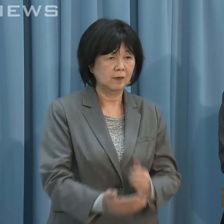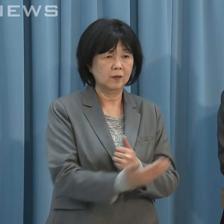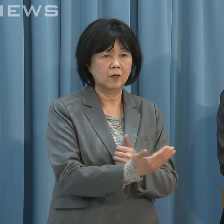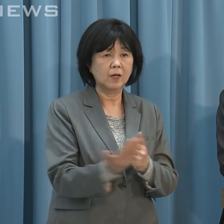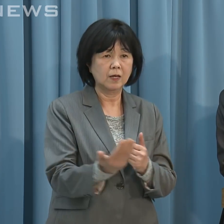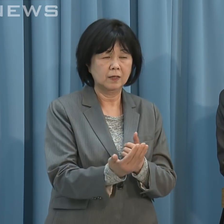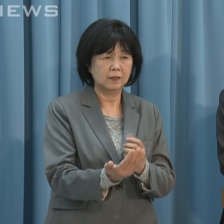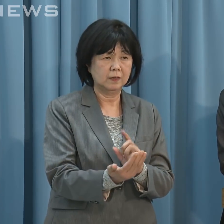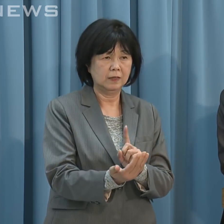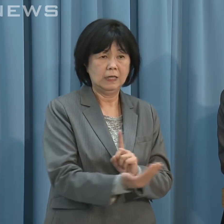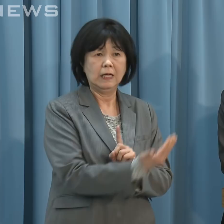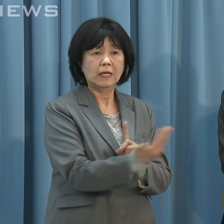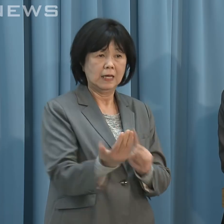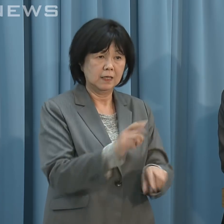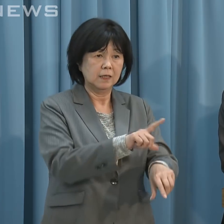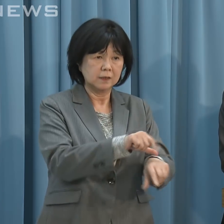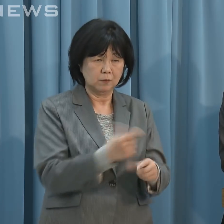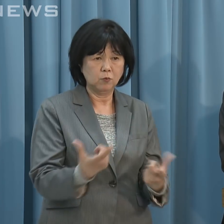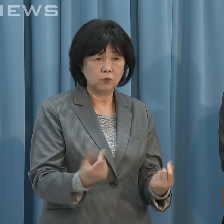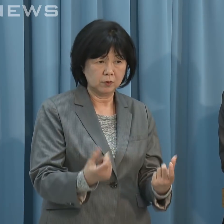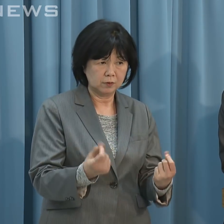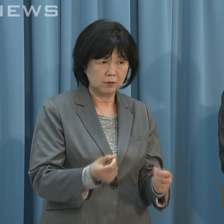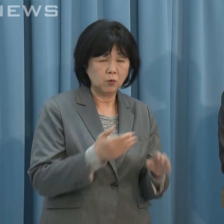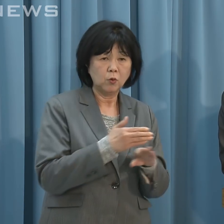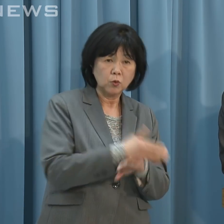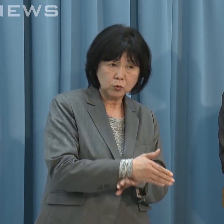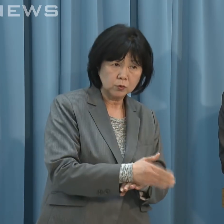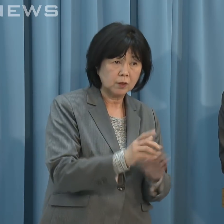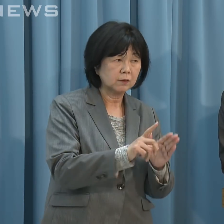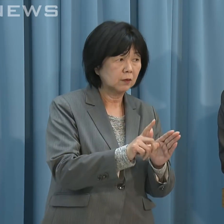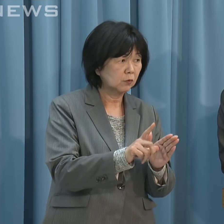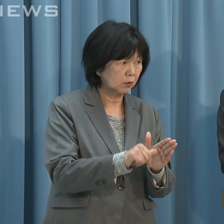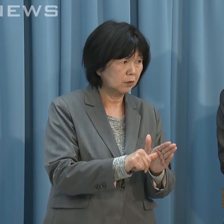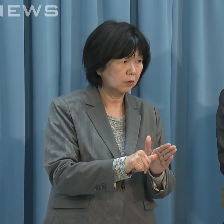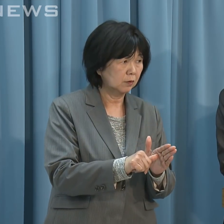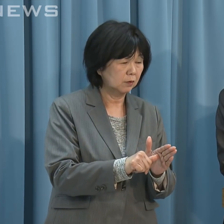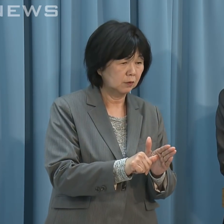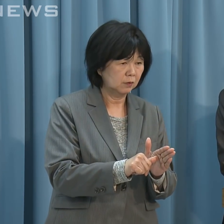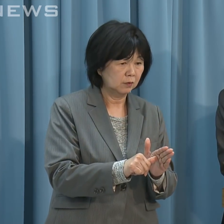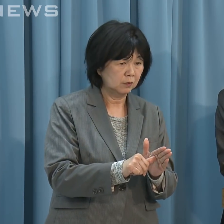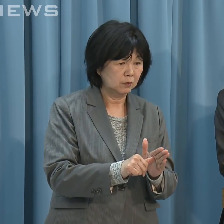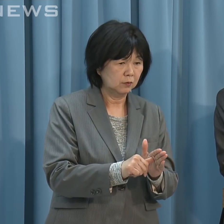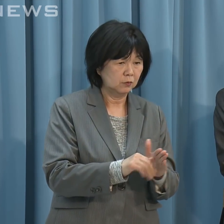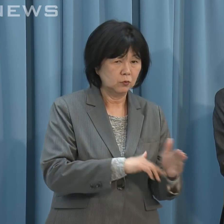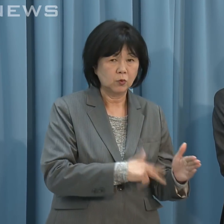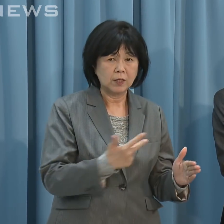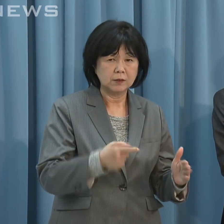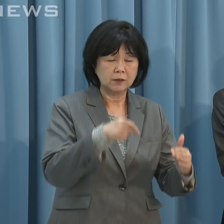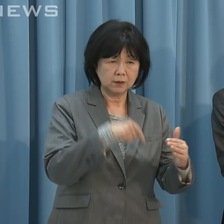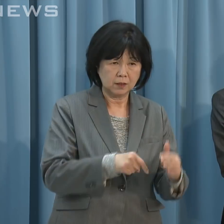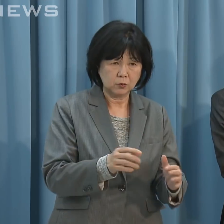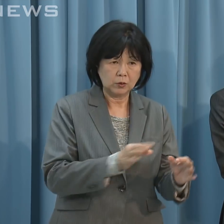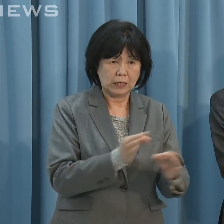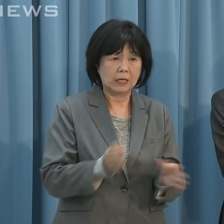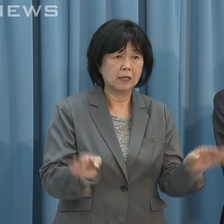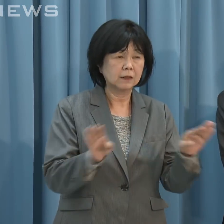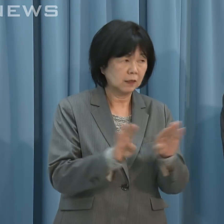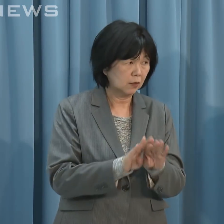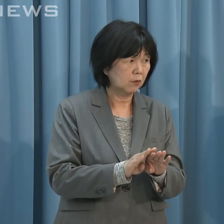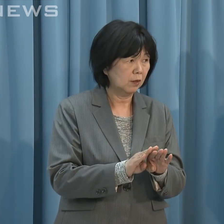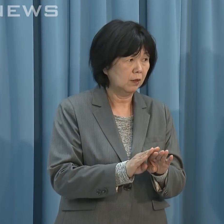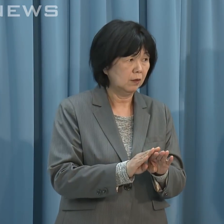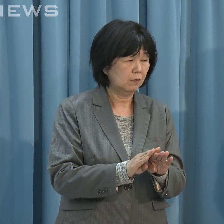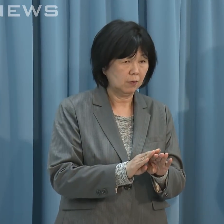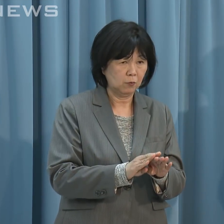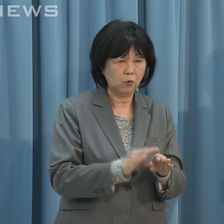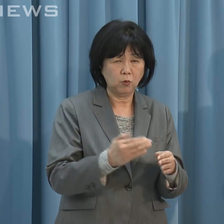はい、その遅くなったことでですね、もうすでにその市内の百貨店の中ではもう、こう一部の一時期休業